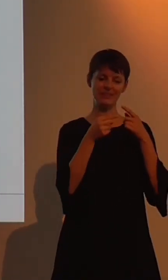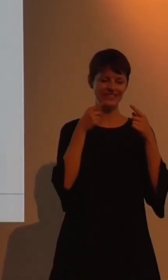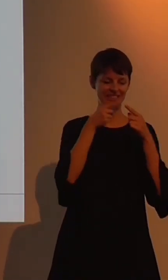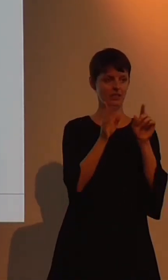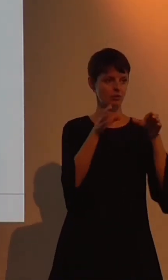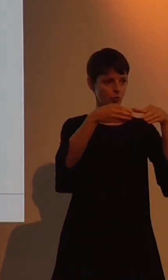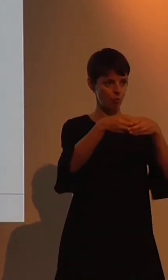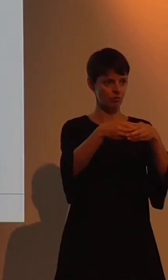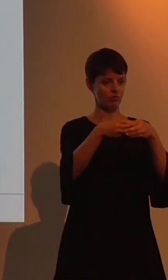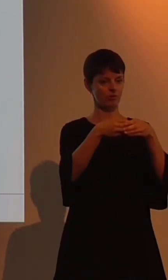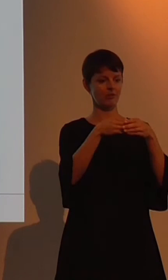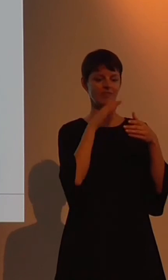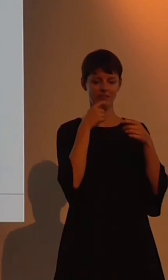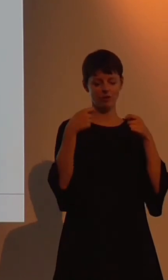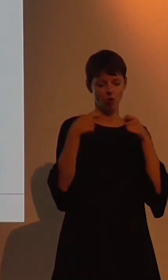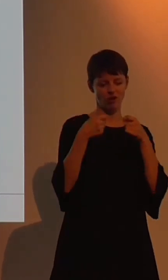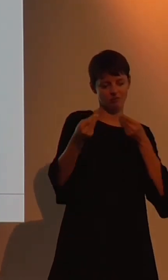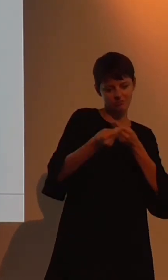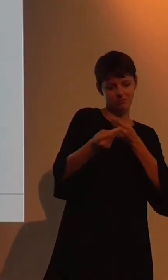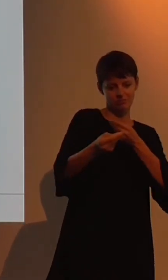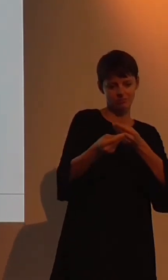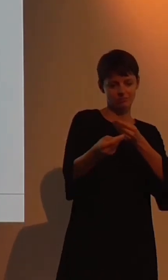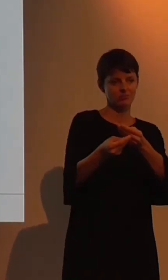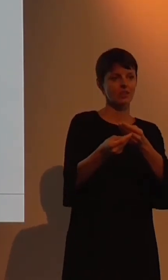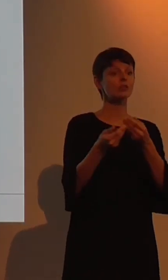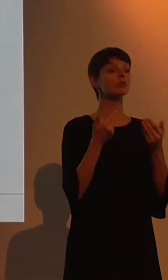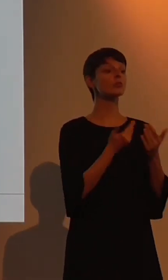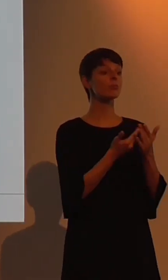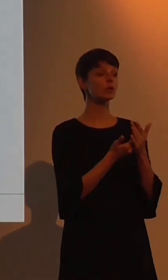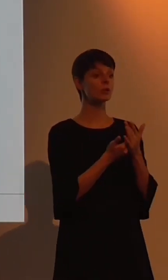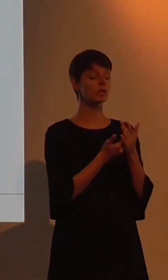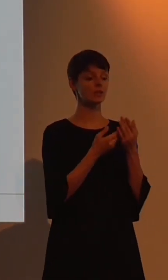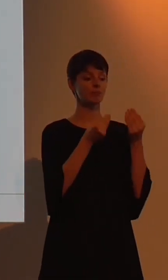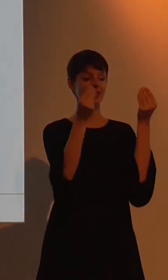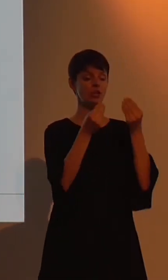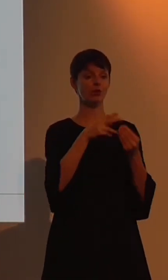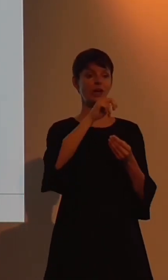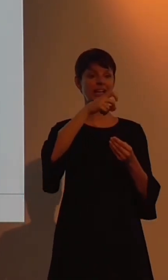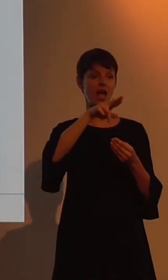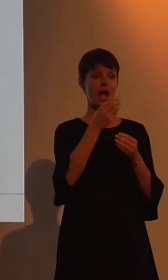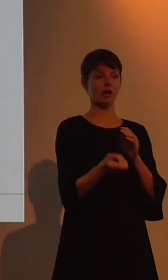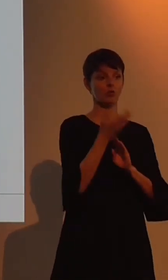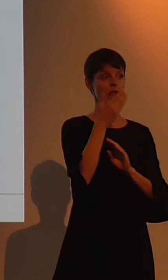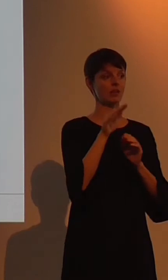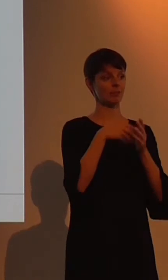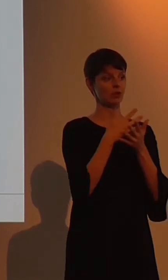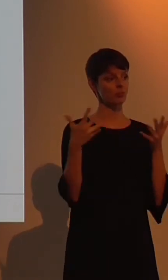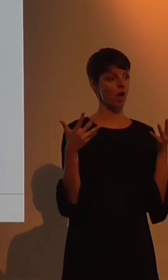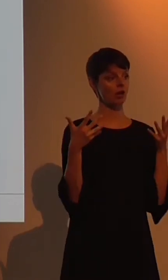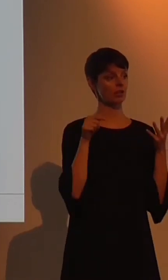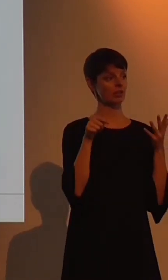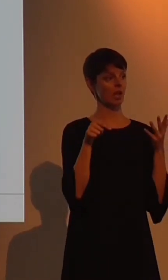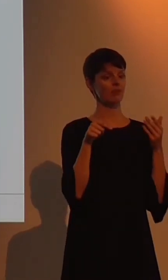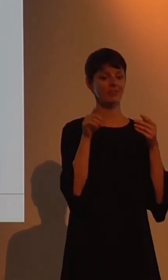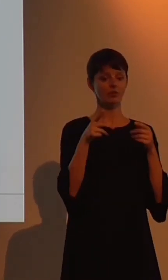eine nicht zu unterschätzende Unkenntnis der Zielgruppe. Das Problem, was wir natürlich haben als privatwirtschaftliches Unternehmen, ist immer